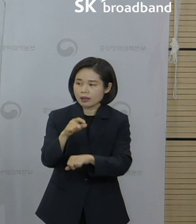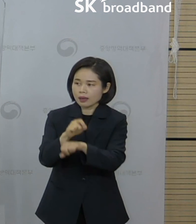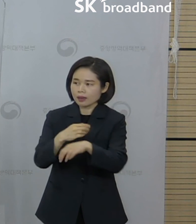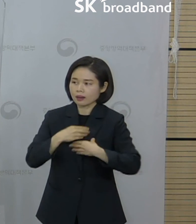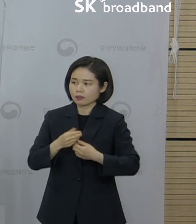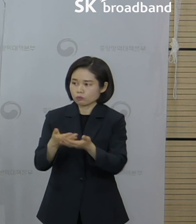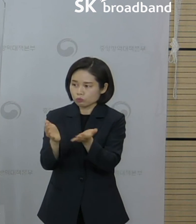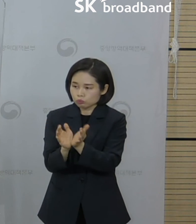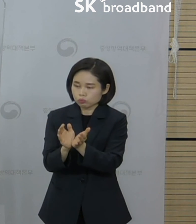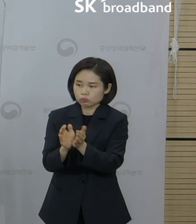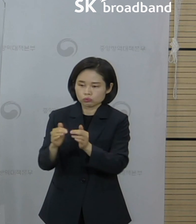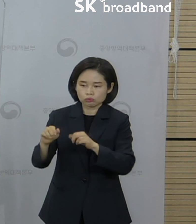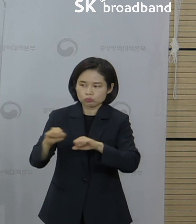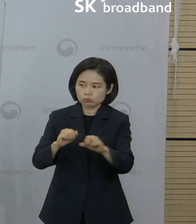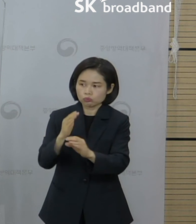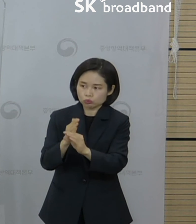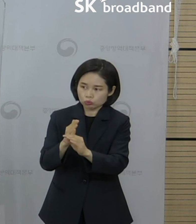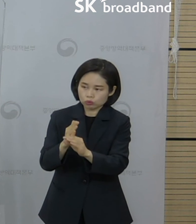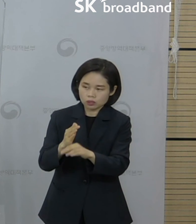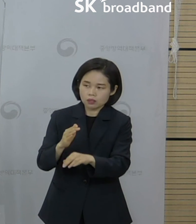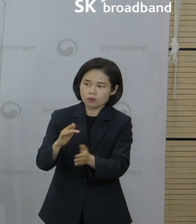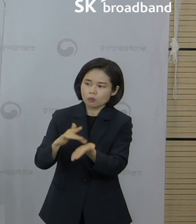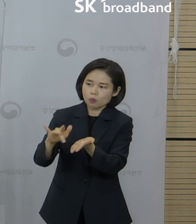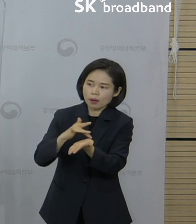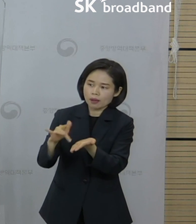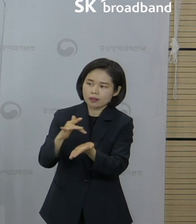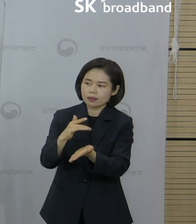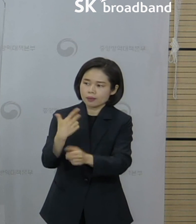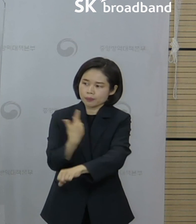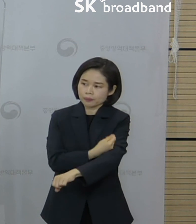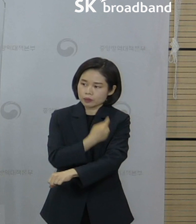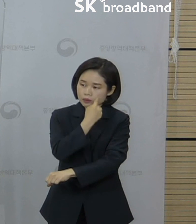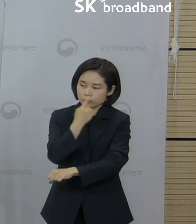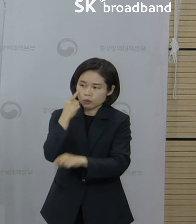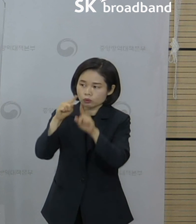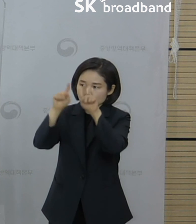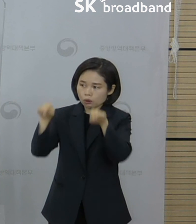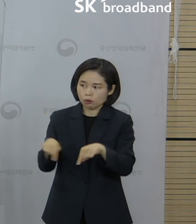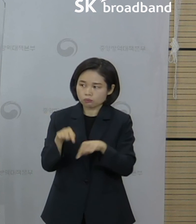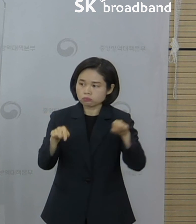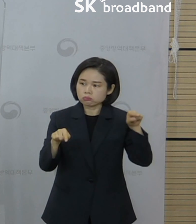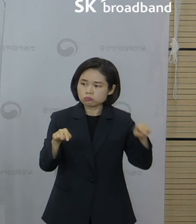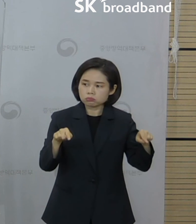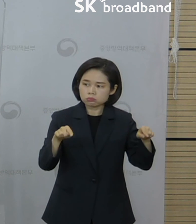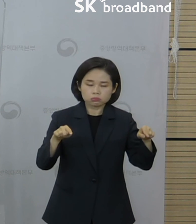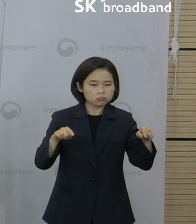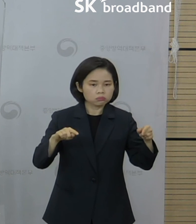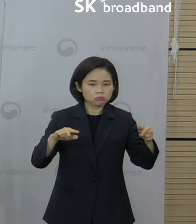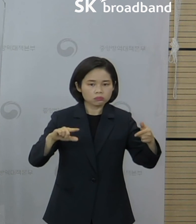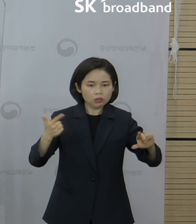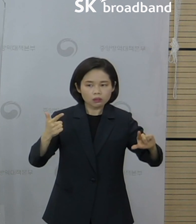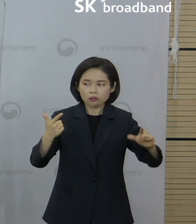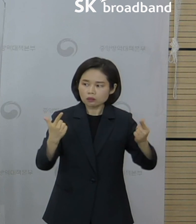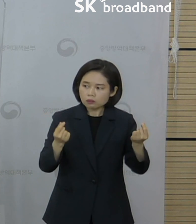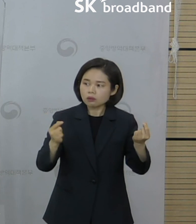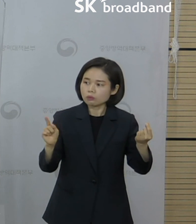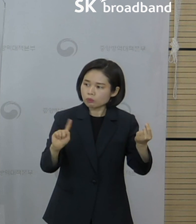어떤 명확한 차이가 있는지, 또 소관 부처와 발급 과정은 어떻게 달라지는지 질문